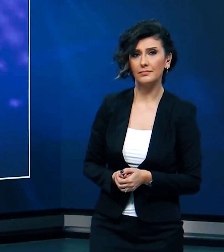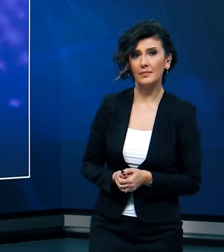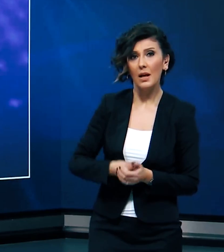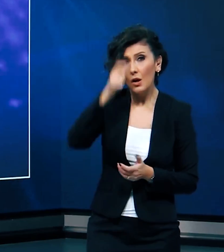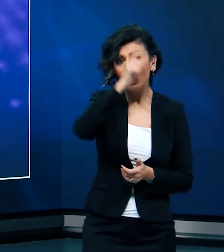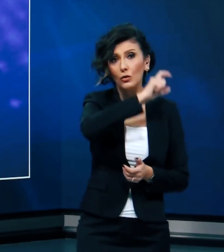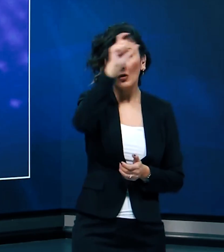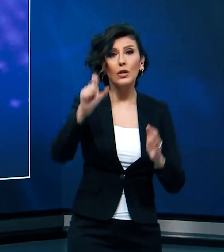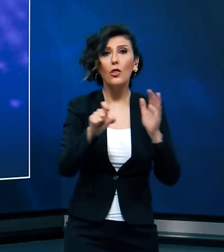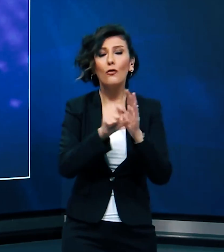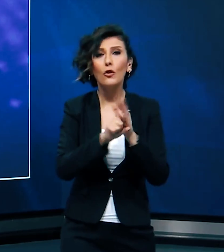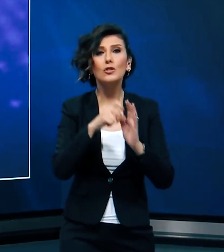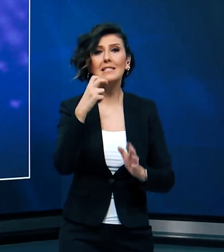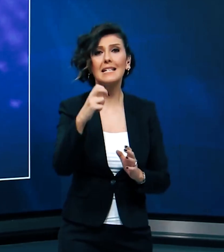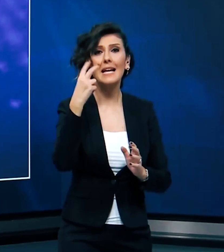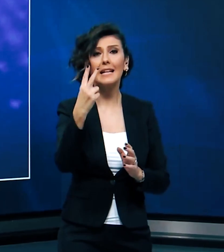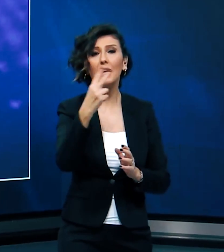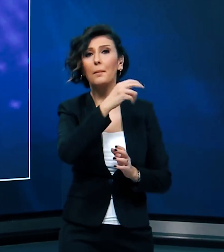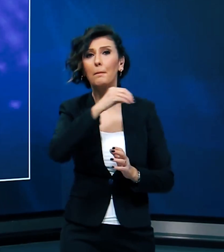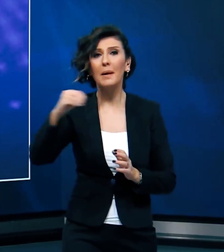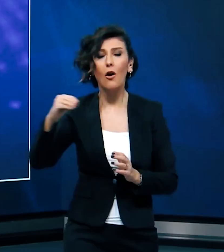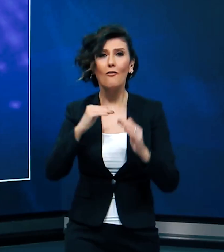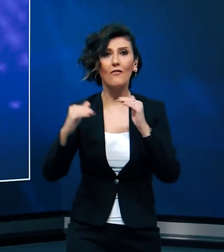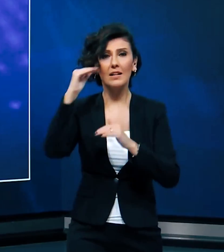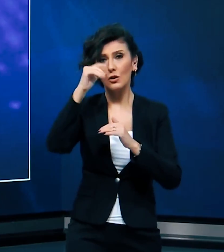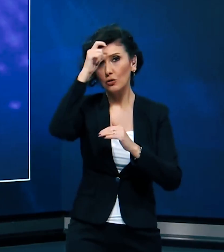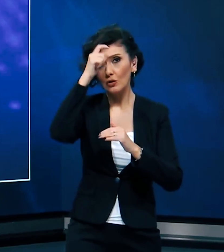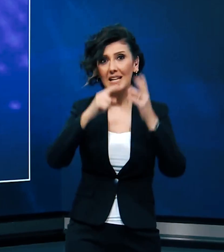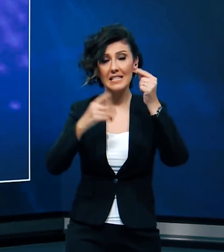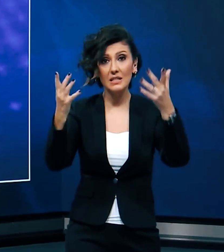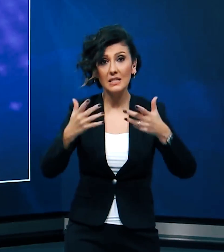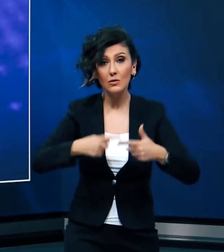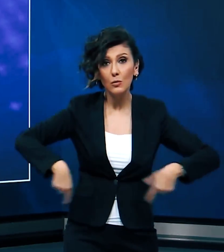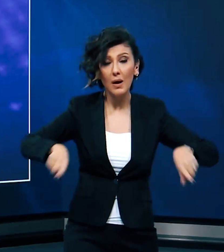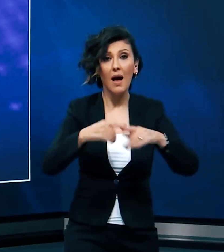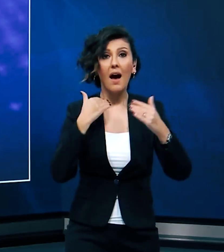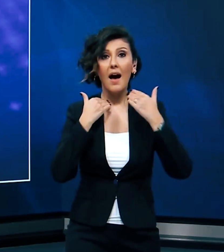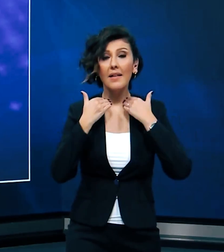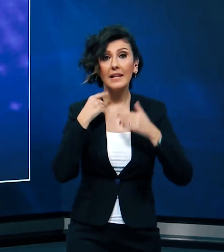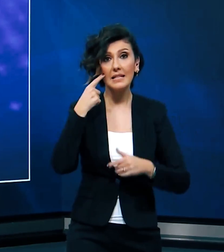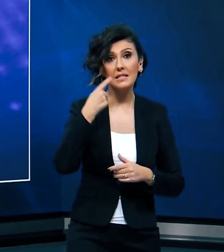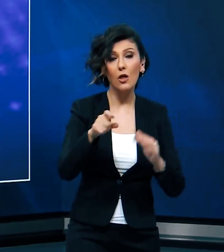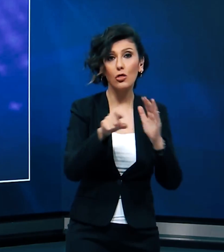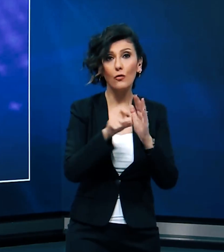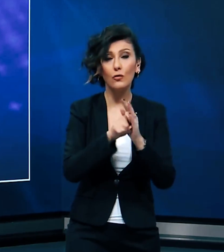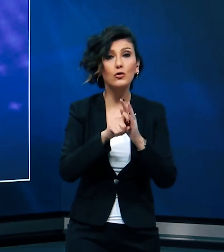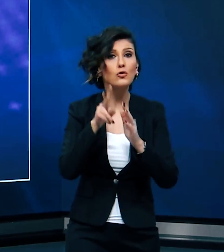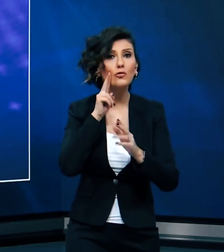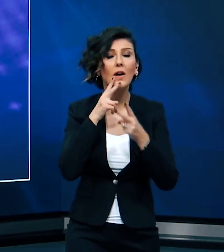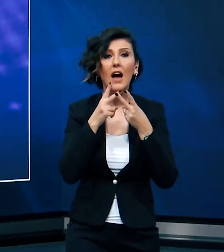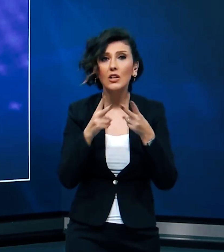Türkiye'nin nüfusu 82 milyonu aştı. Türkiye İstatistik Kurumu adrese dayalı nüfus sistemi sonuçlarını